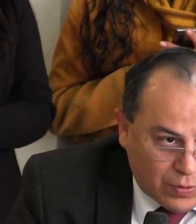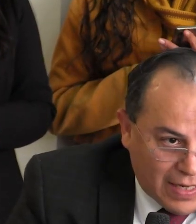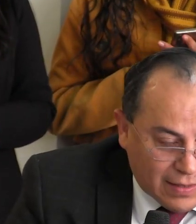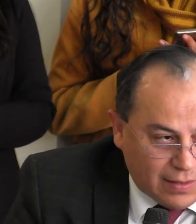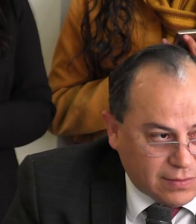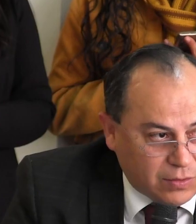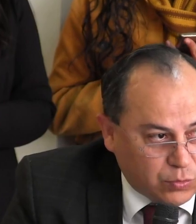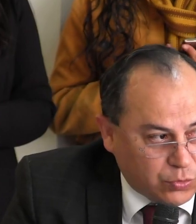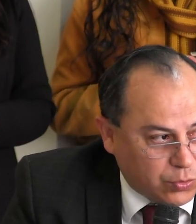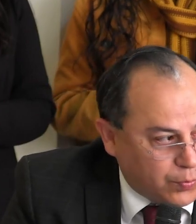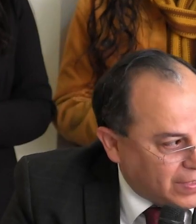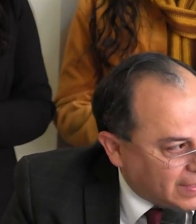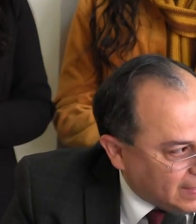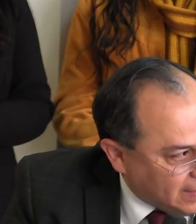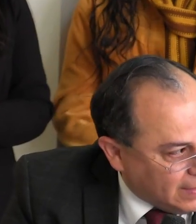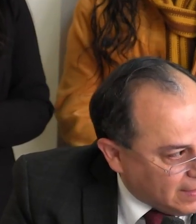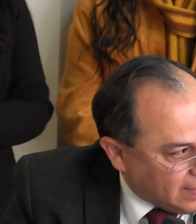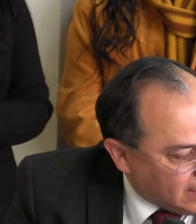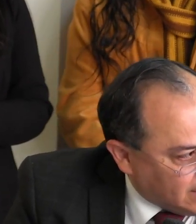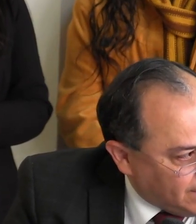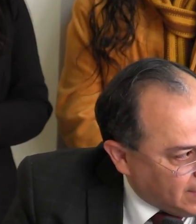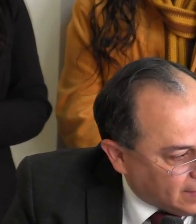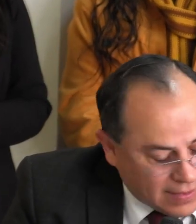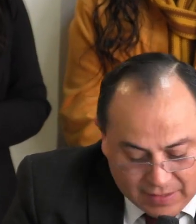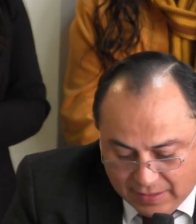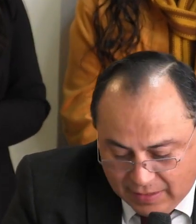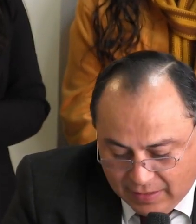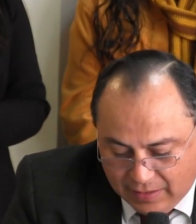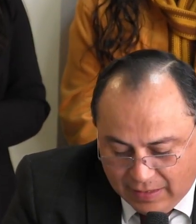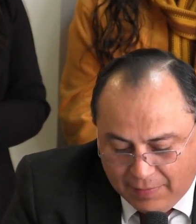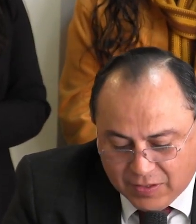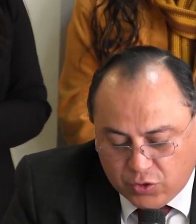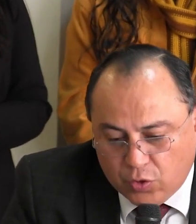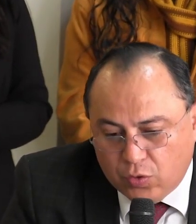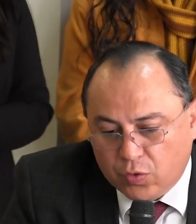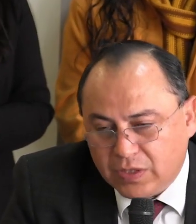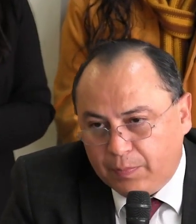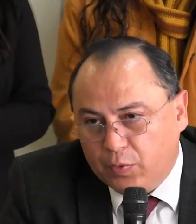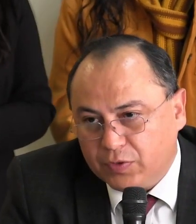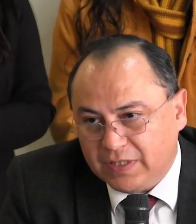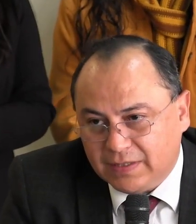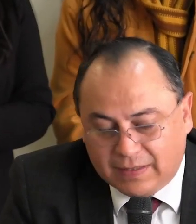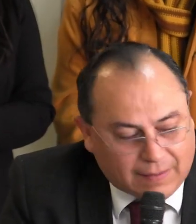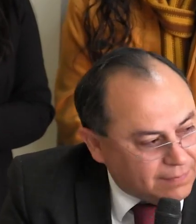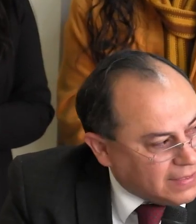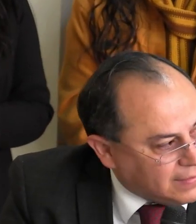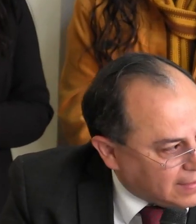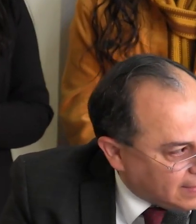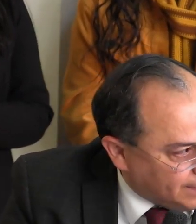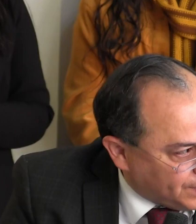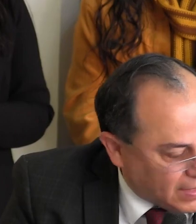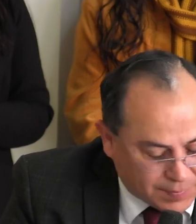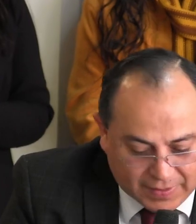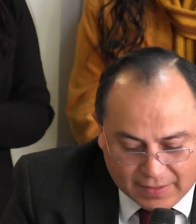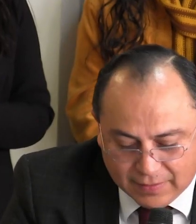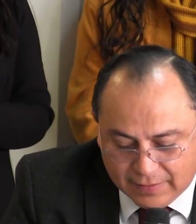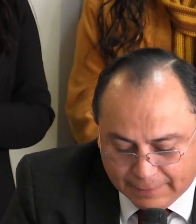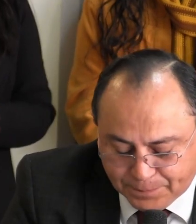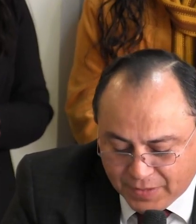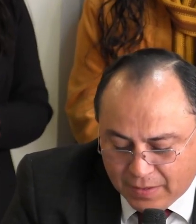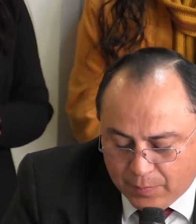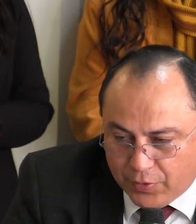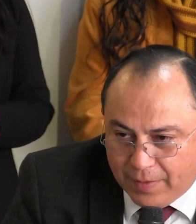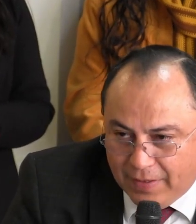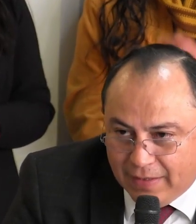la titular del instituto pueda recibir la visión, los aportes de tan vasta